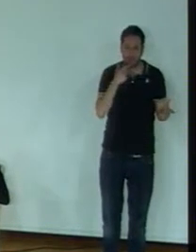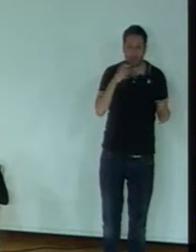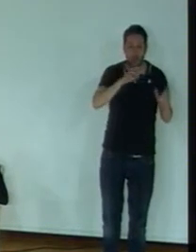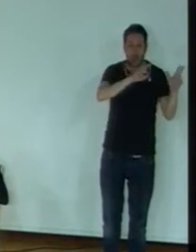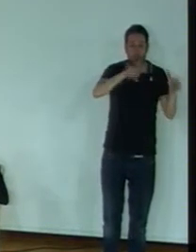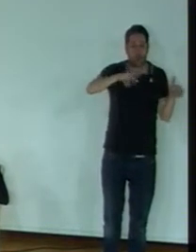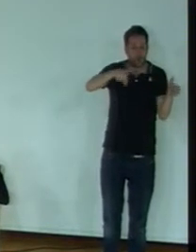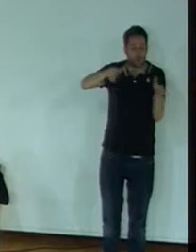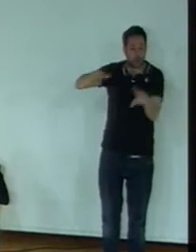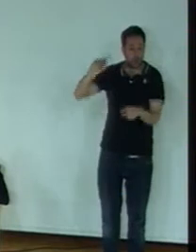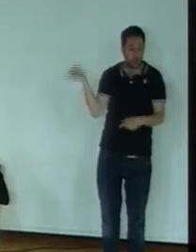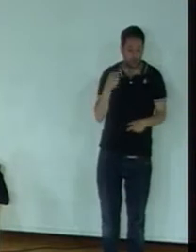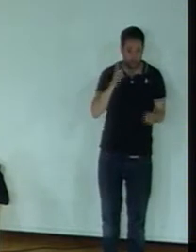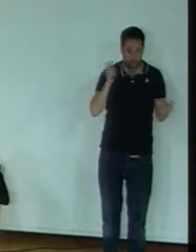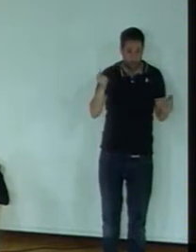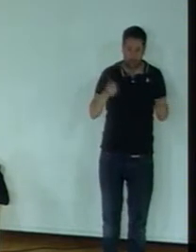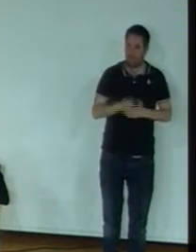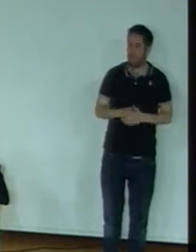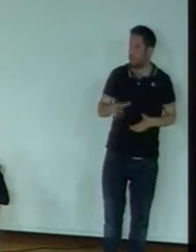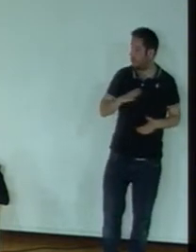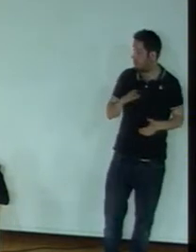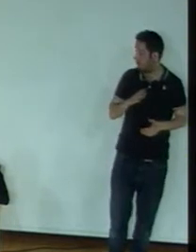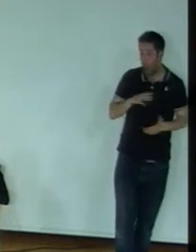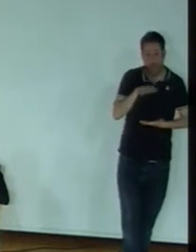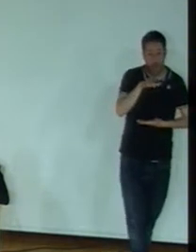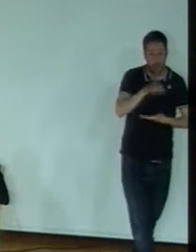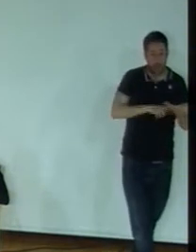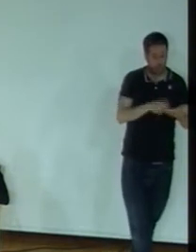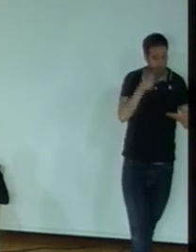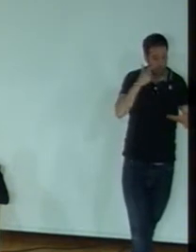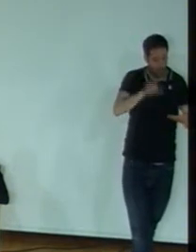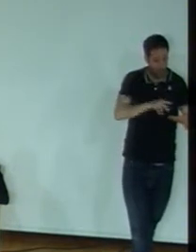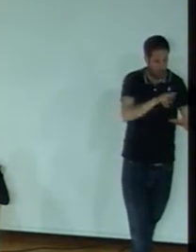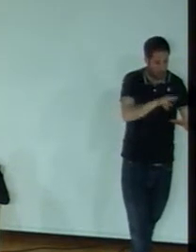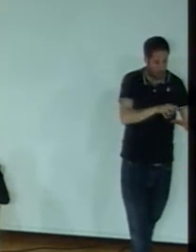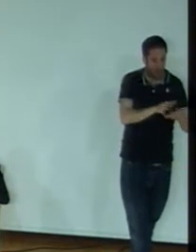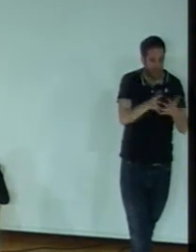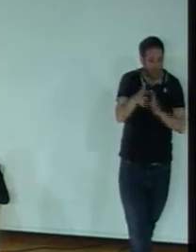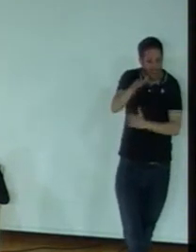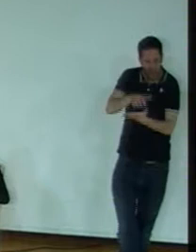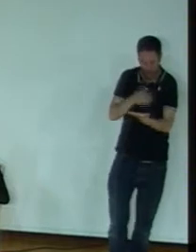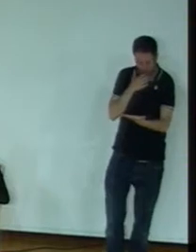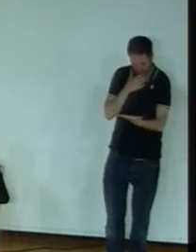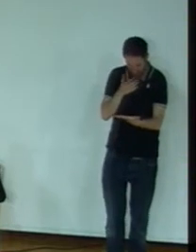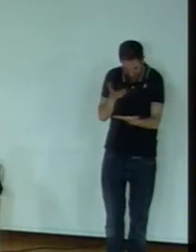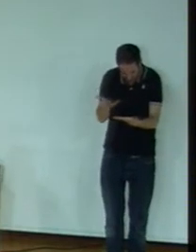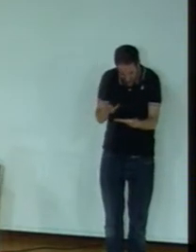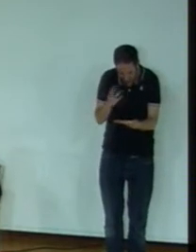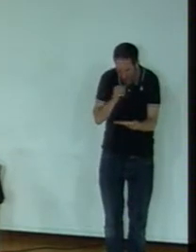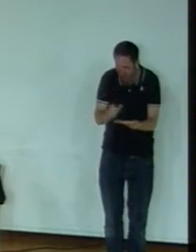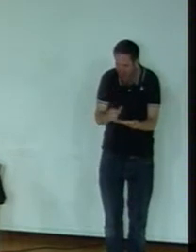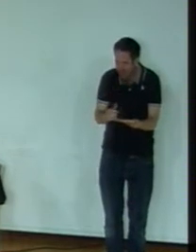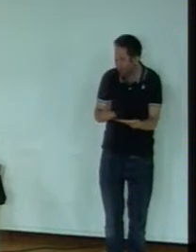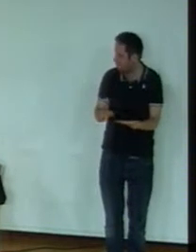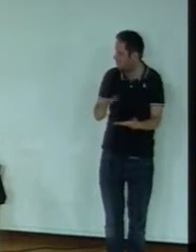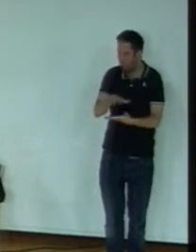contrats. Et on avait des textes extrêmement clairs, et on se retrouve avec une espèce de bouillie verbale où il faut deux fois plus de